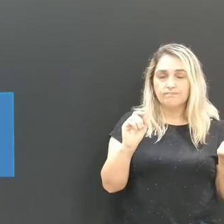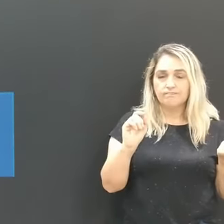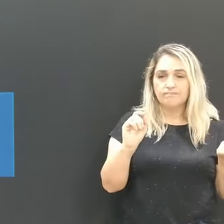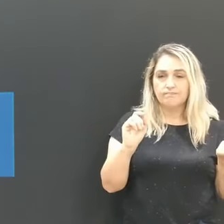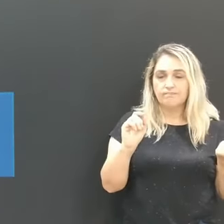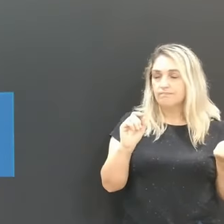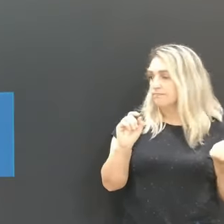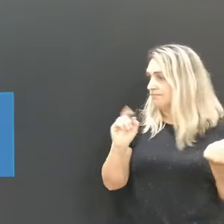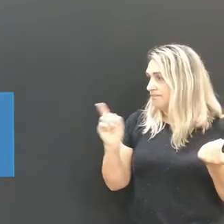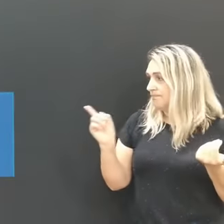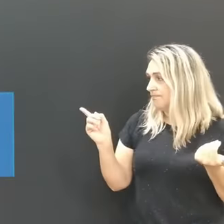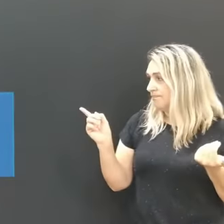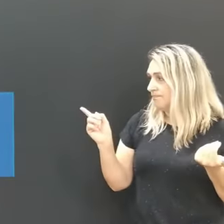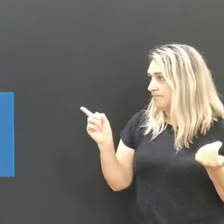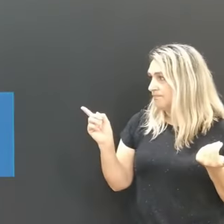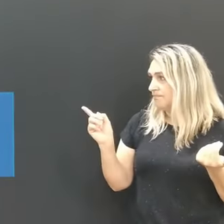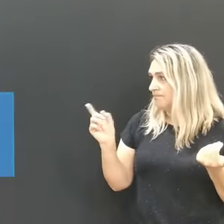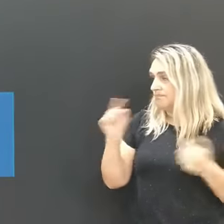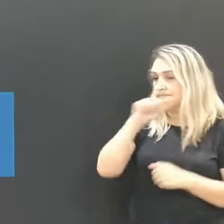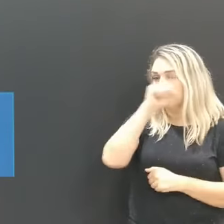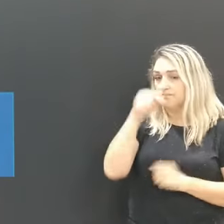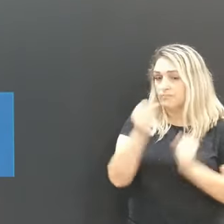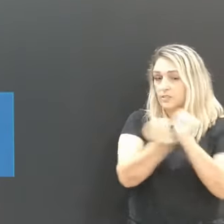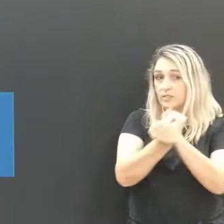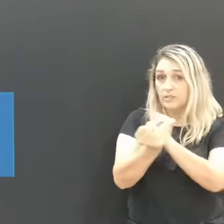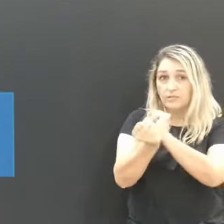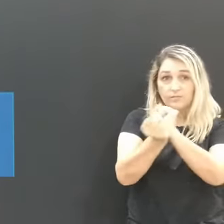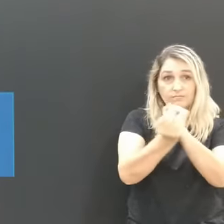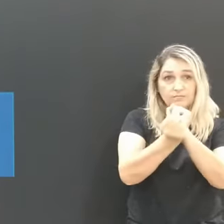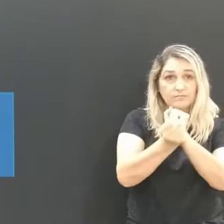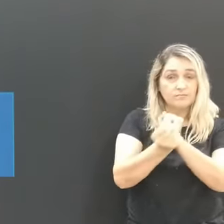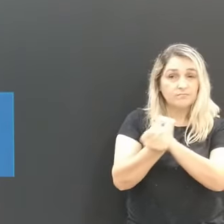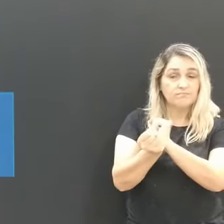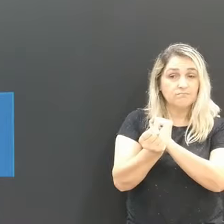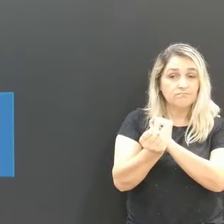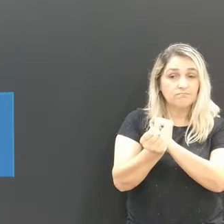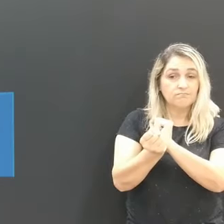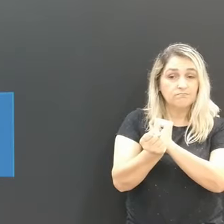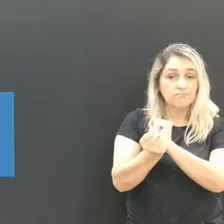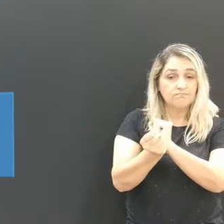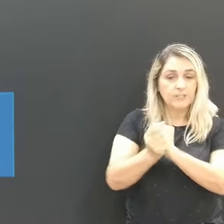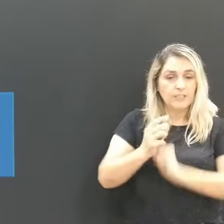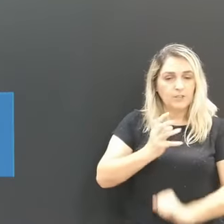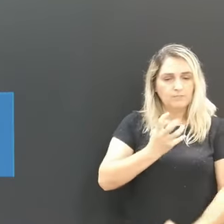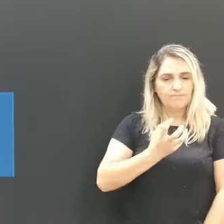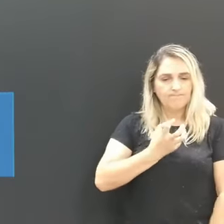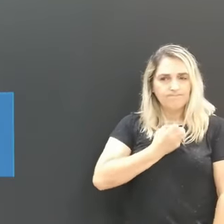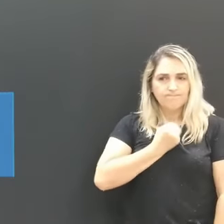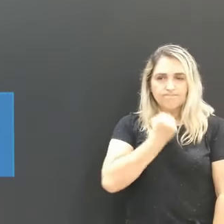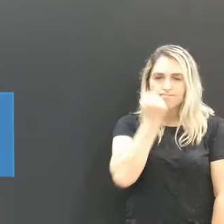Pensa. Olha só que interessante, né? O homem é escravo de tudo aquilo que o domina.